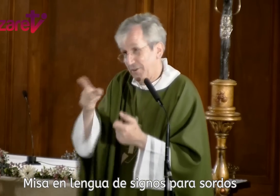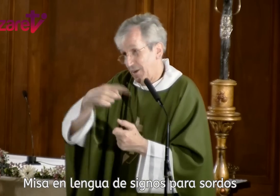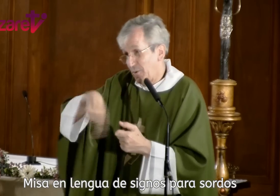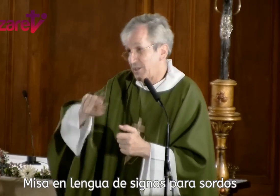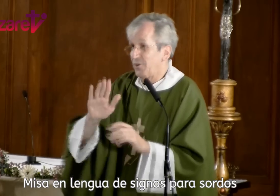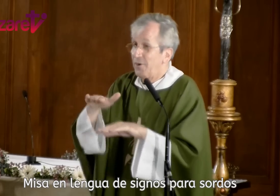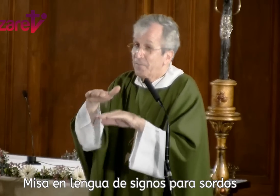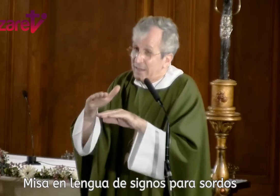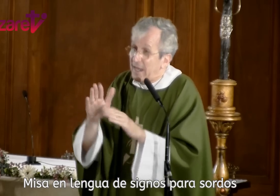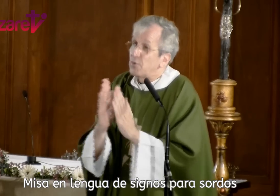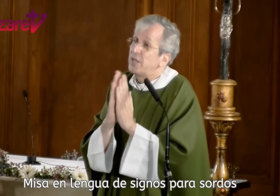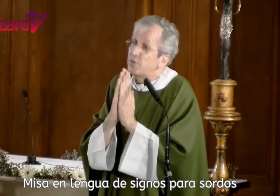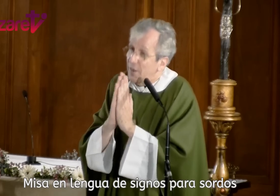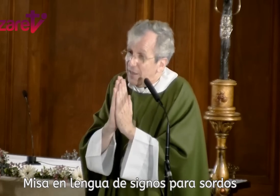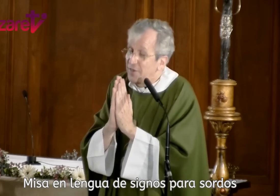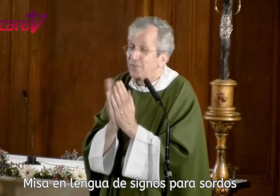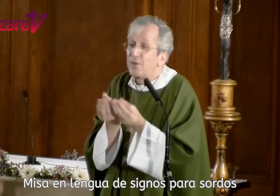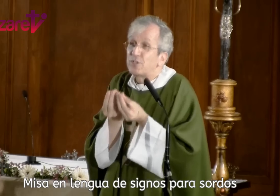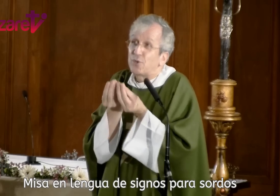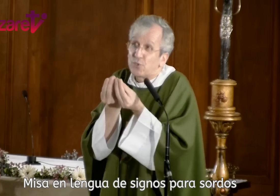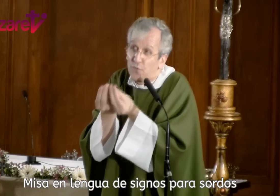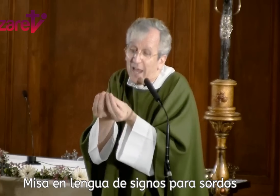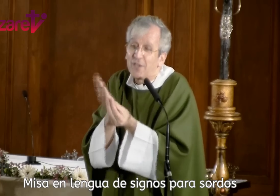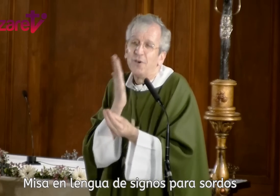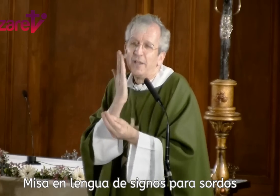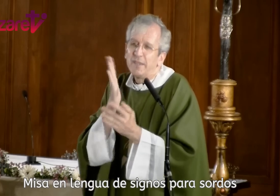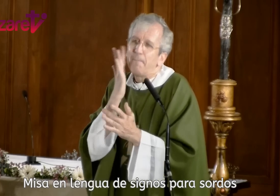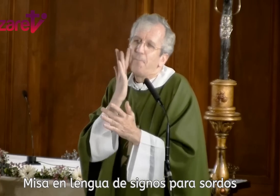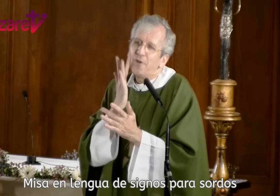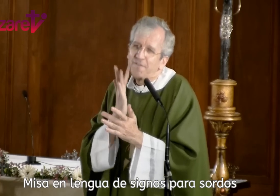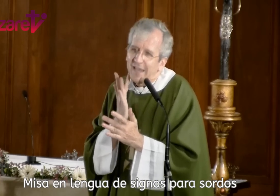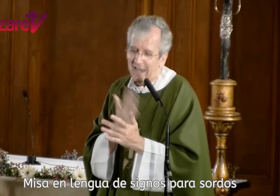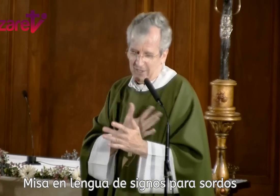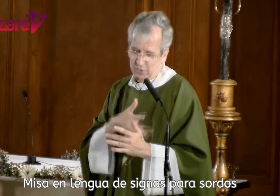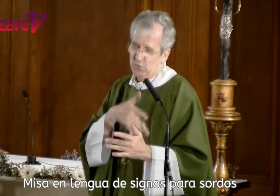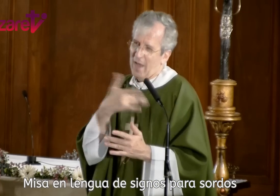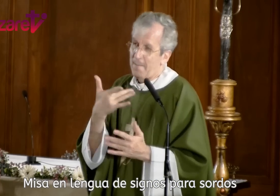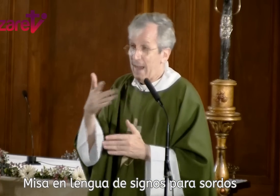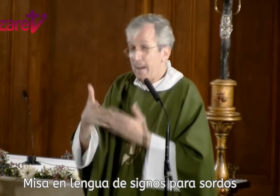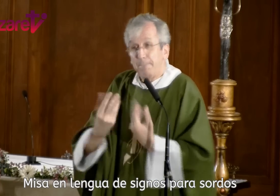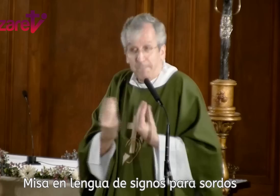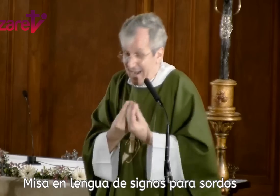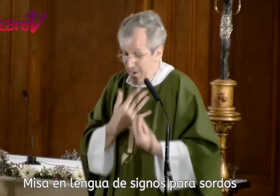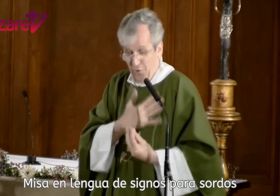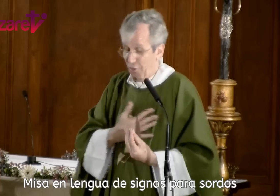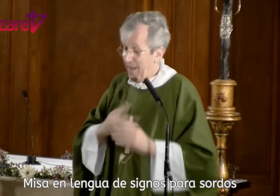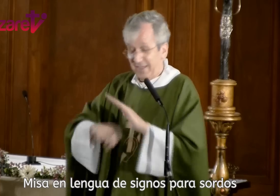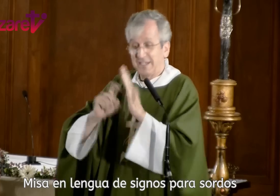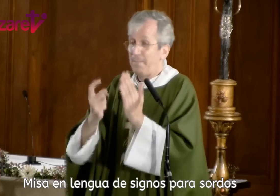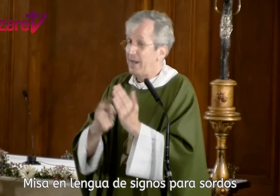de de nuestra oración, de nuestro sufragio, de purificar su alma para gozar de esa